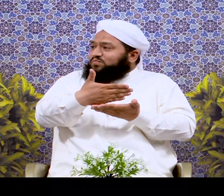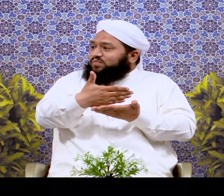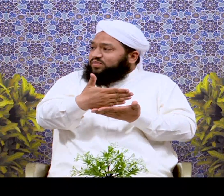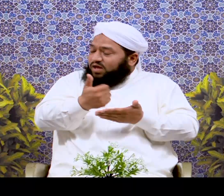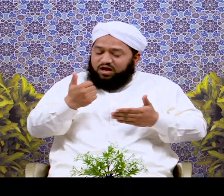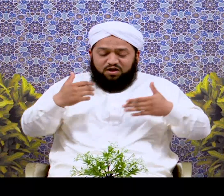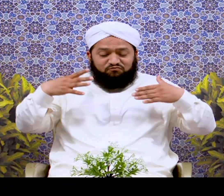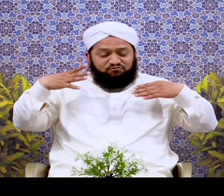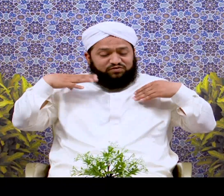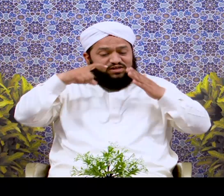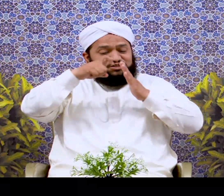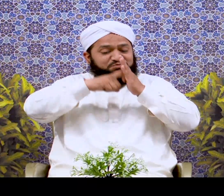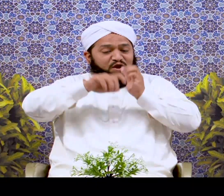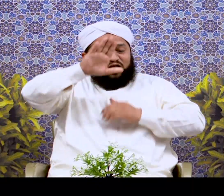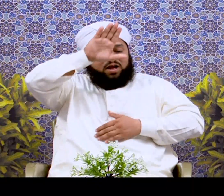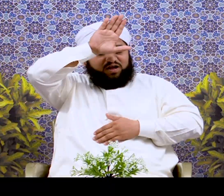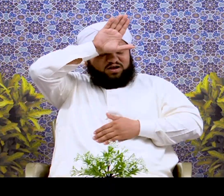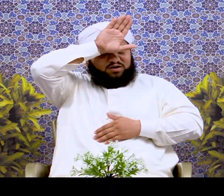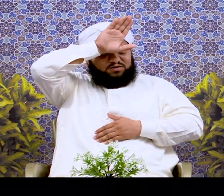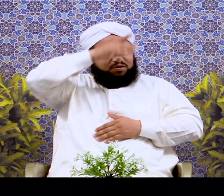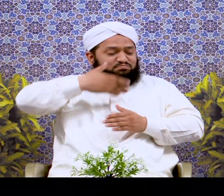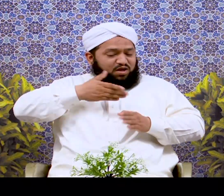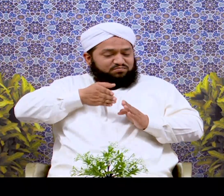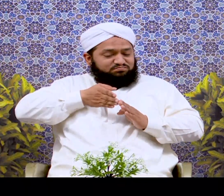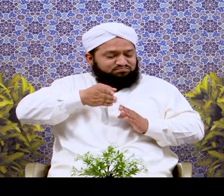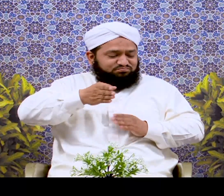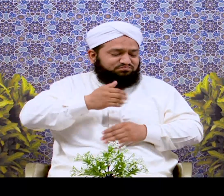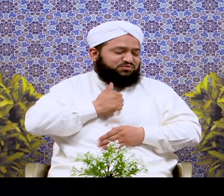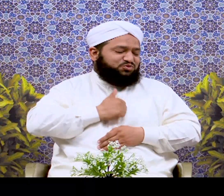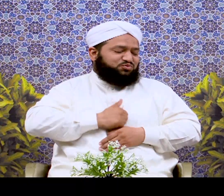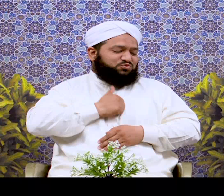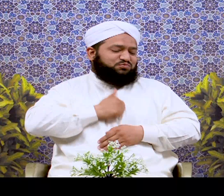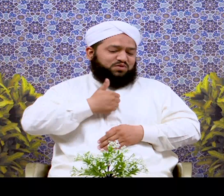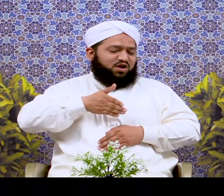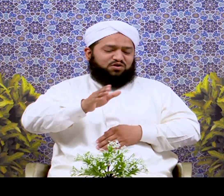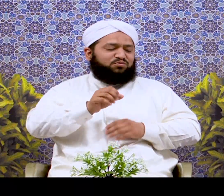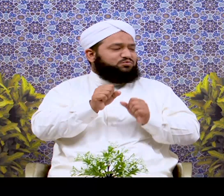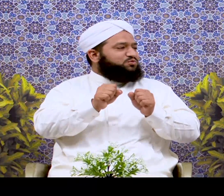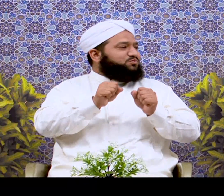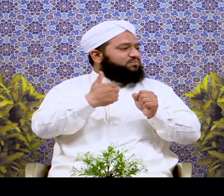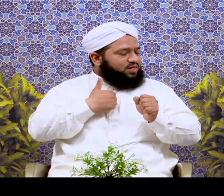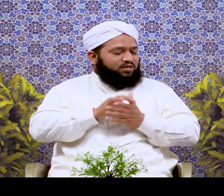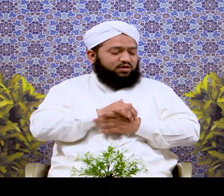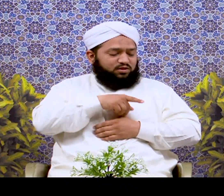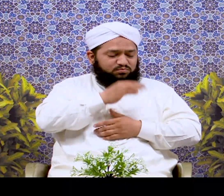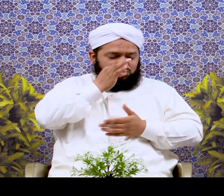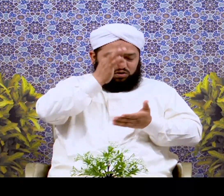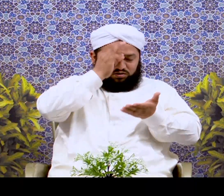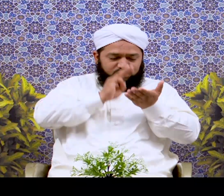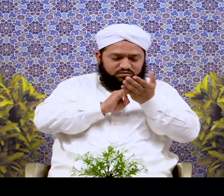کر جبریل امین علیہ السلام نے آگے جانے سے معذرت کی۔ سرکار ذی وقار صلی اللہ علیہ وآلہ وصحبہ